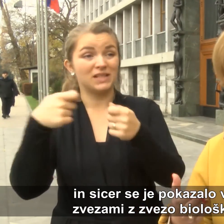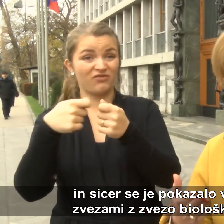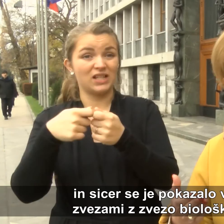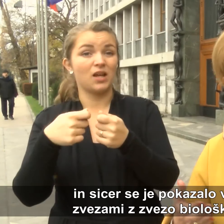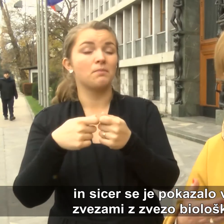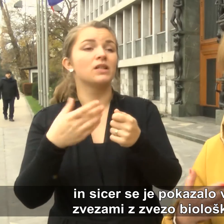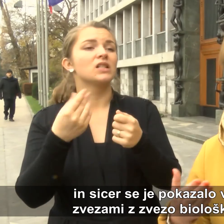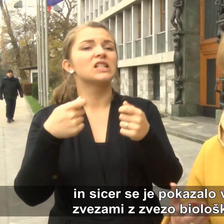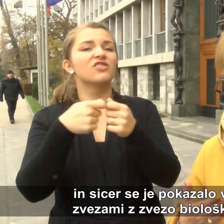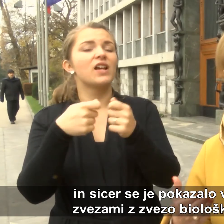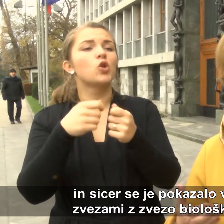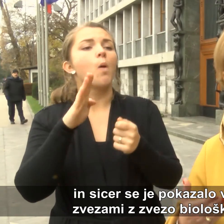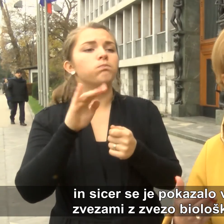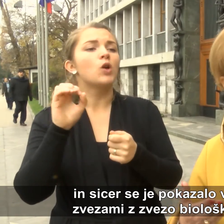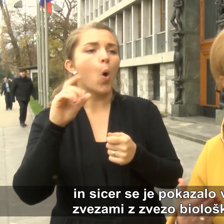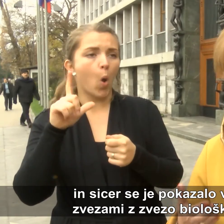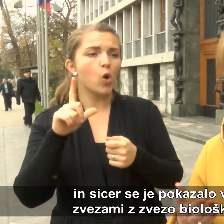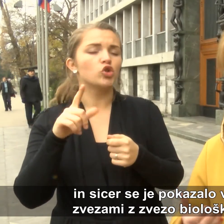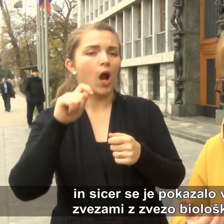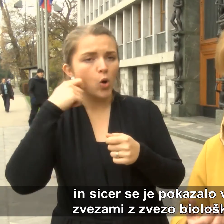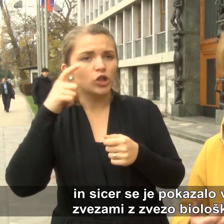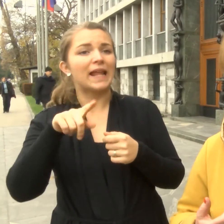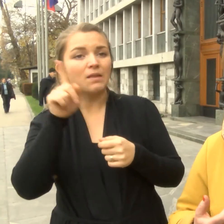biološkega očeta in matere, da